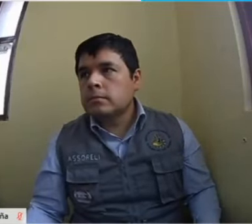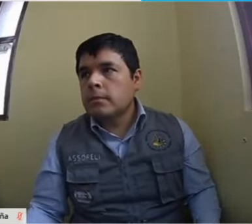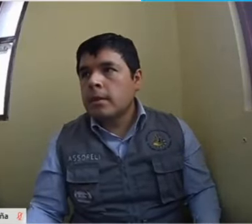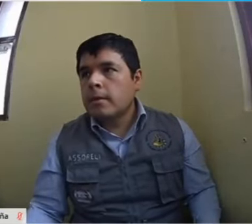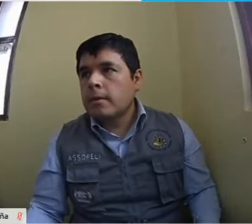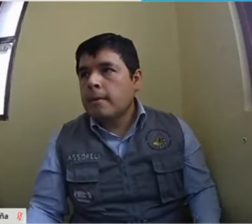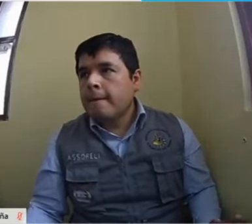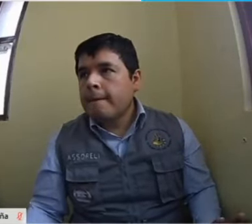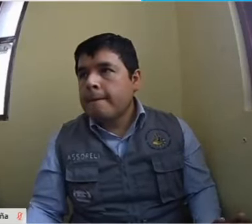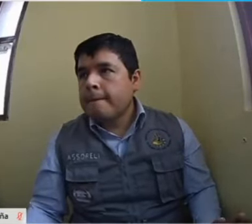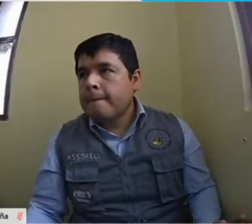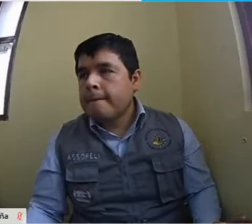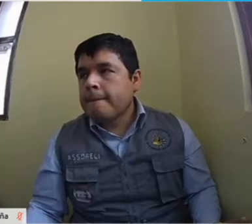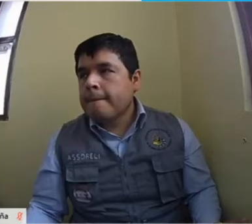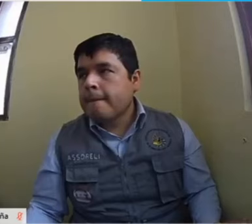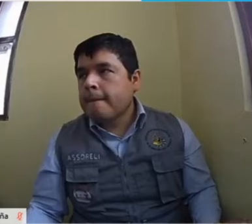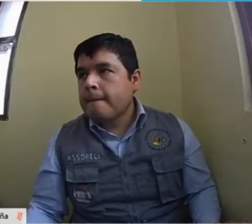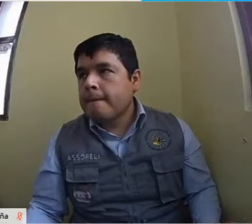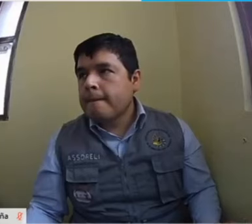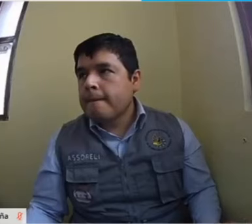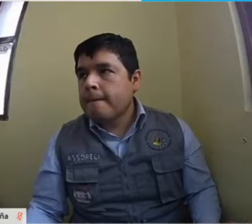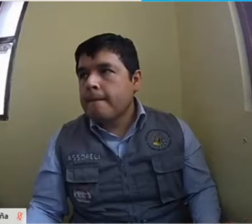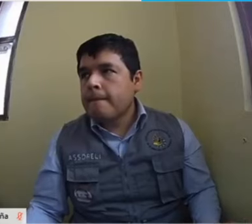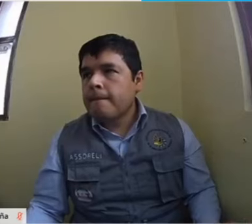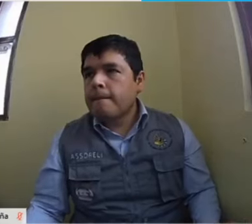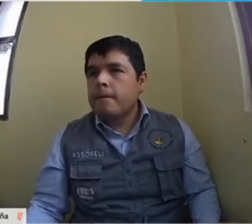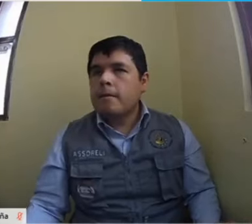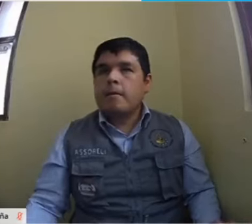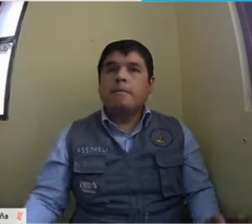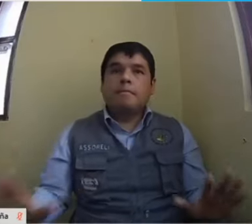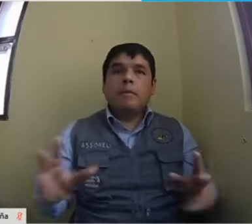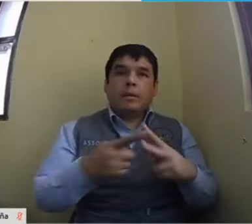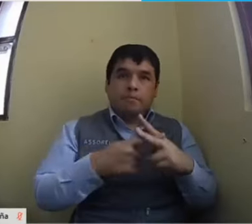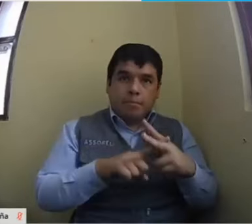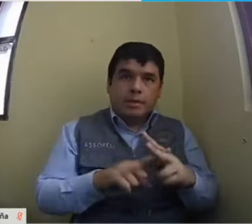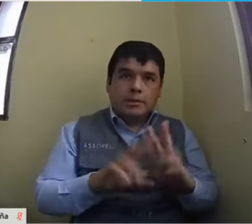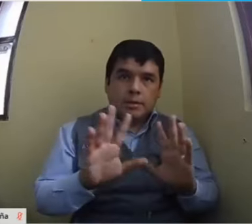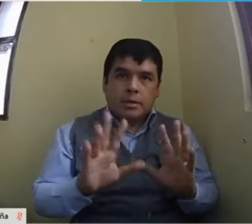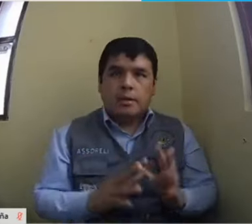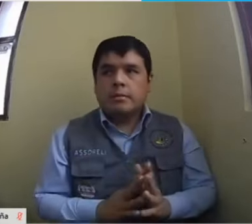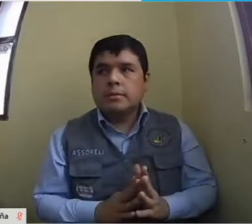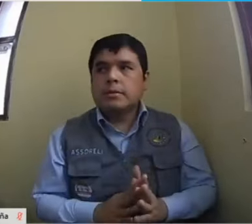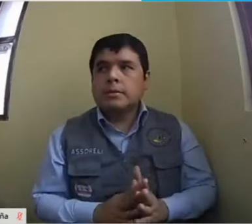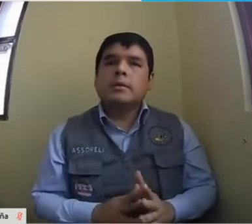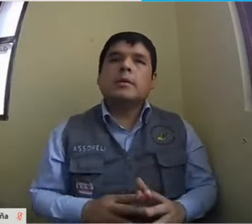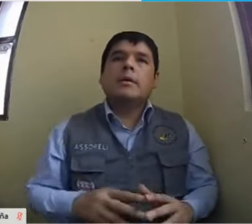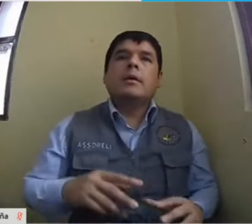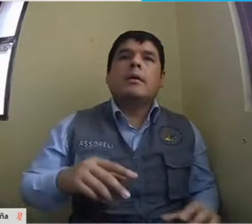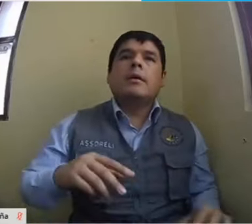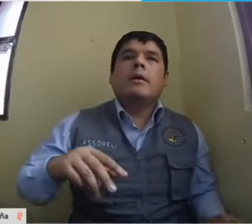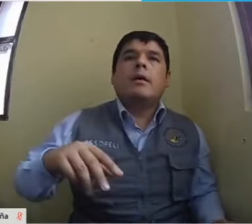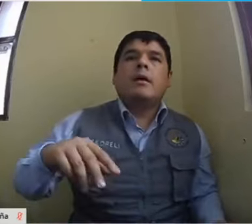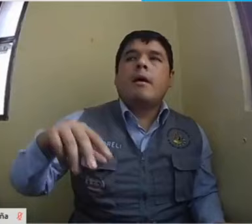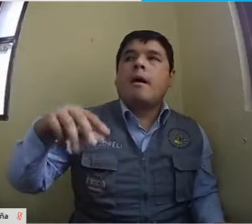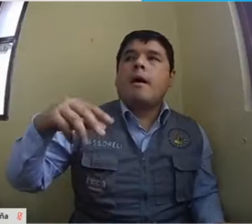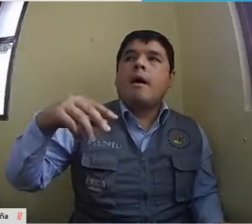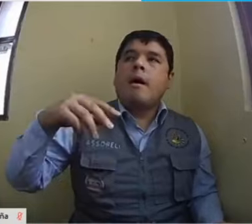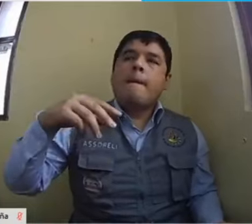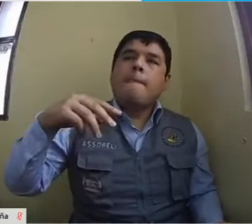Sí, claro, Catherine, eh, la mano dominante. Incluso el orden puede ser distinto, ¿no? Puedes hacer primero la B,